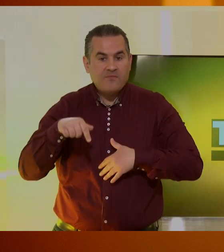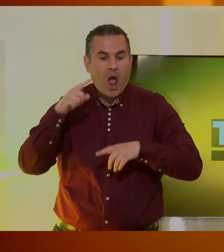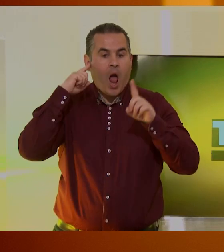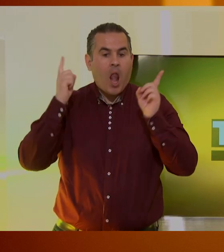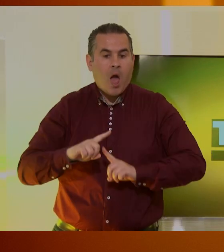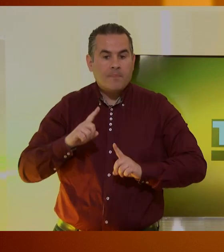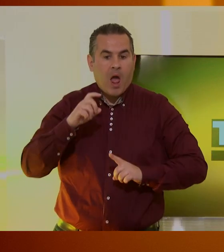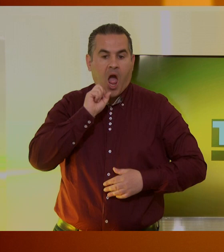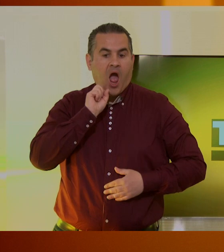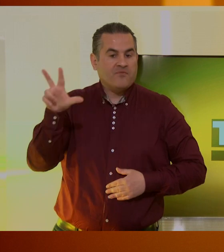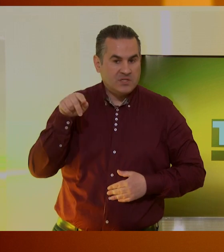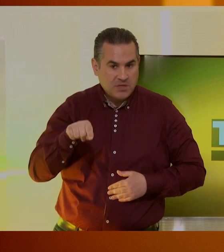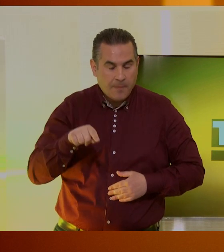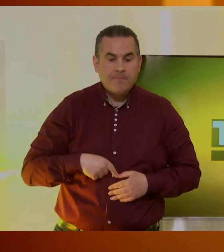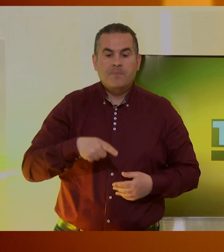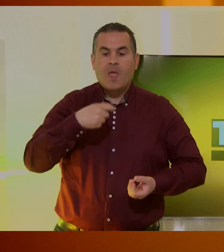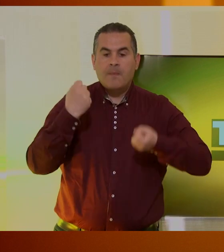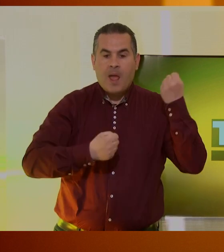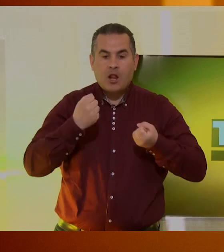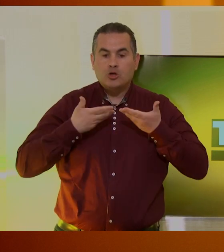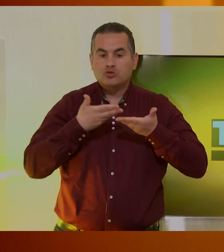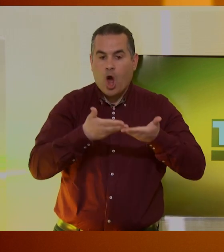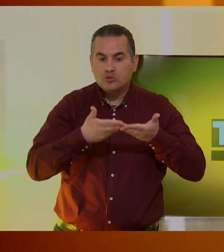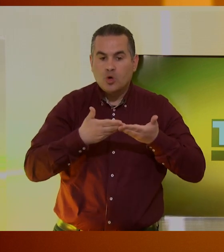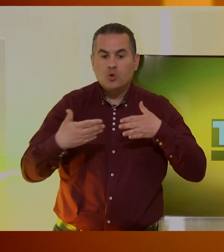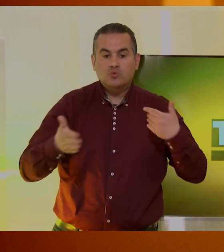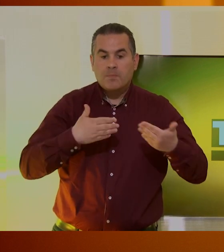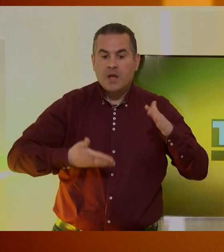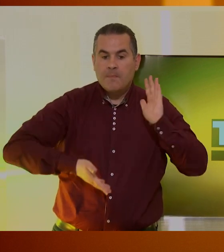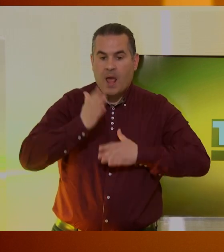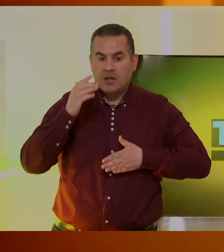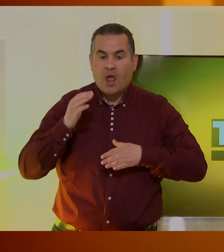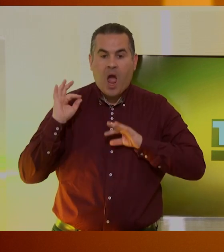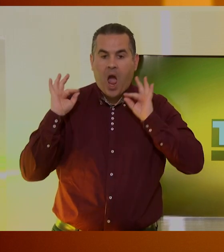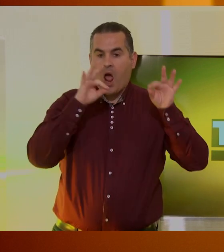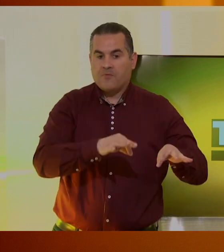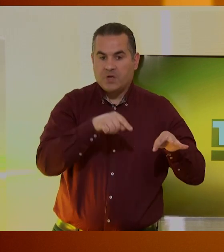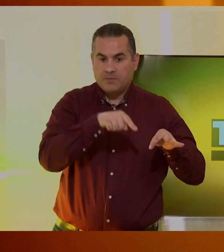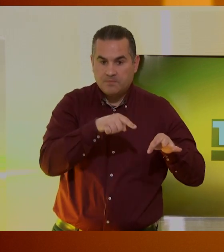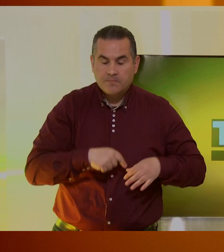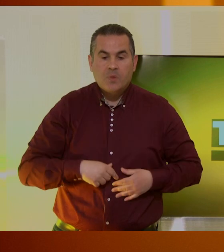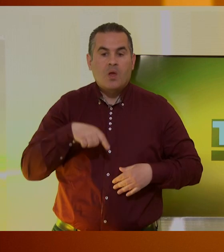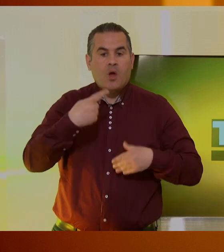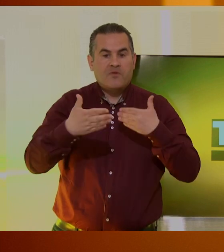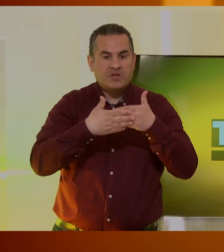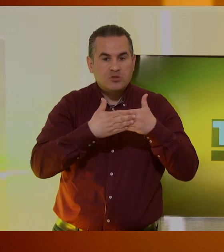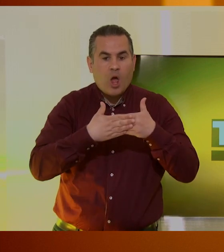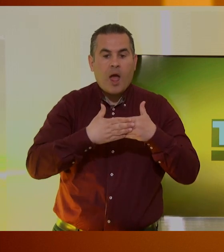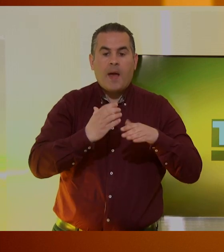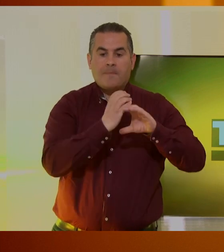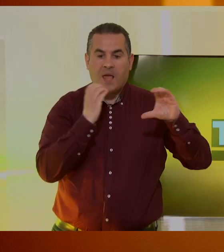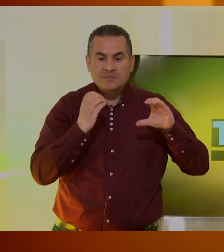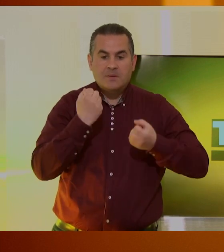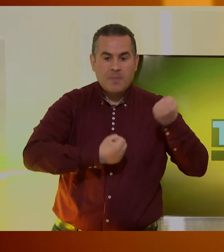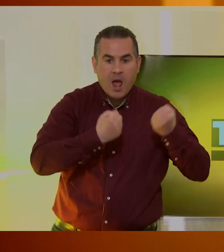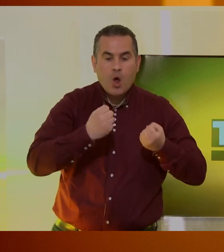ragazzi Dopo un'ora di lavoro purtroppo i pompieri hanno recuperato i due corpi senza vita sul posto hanno operato anche i sanitari